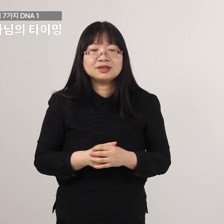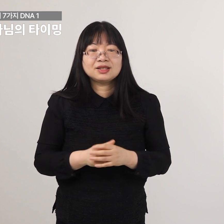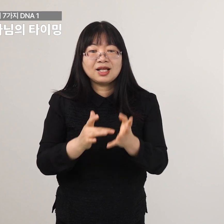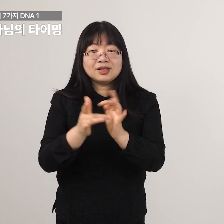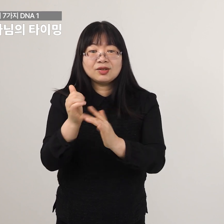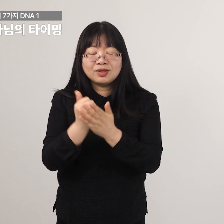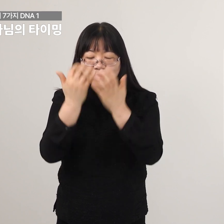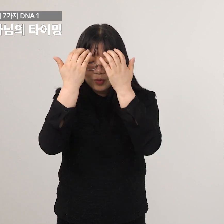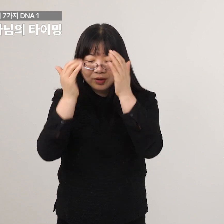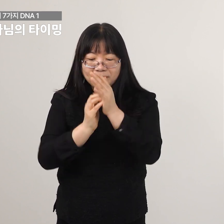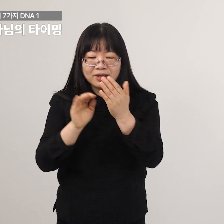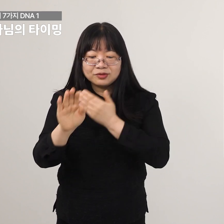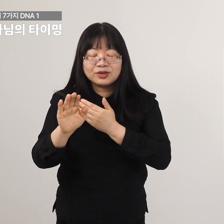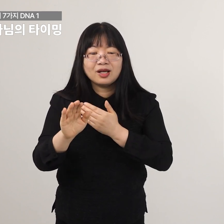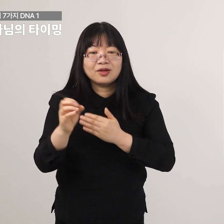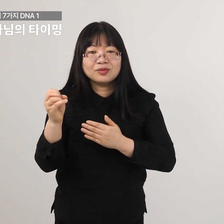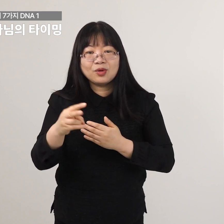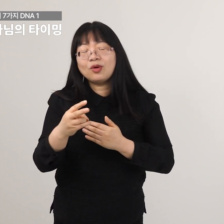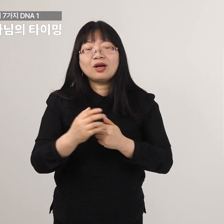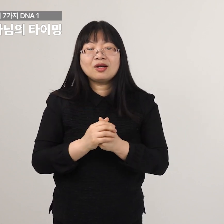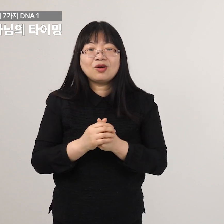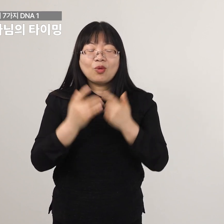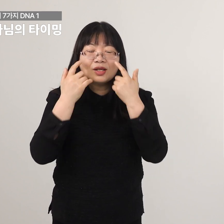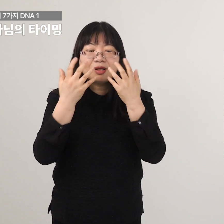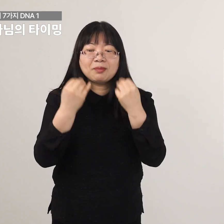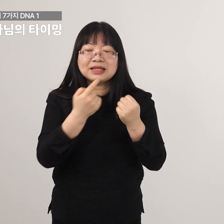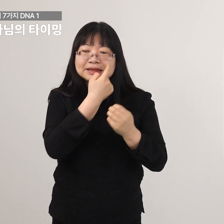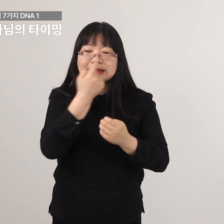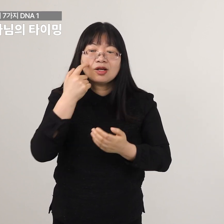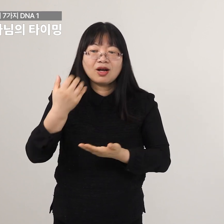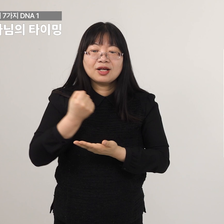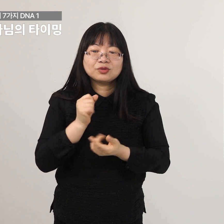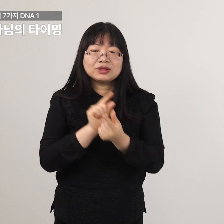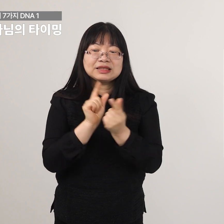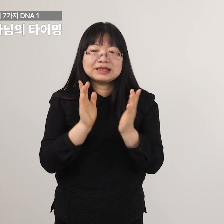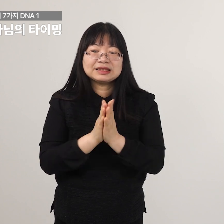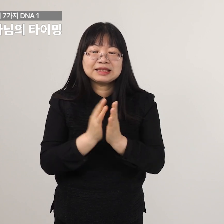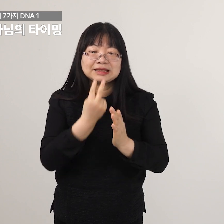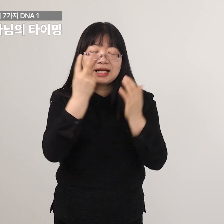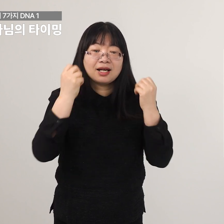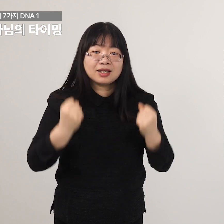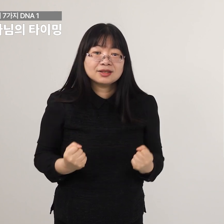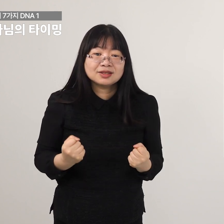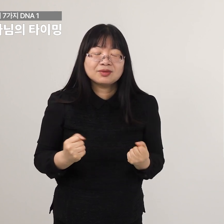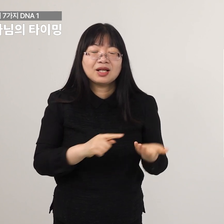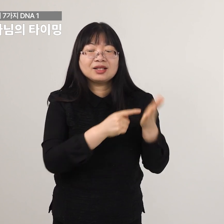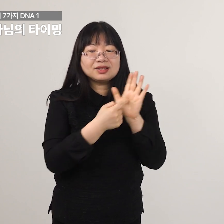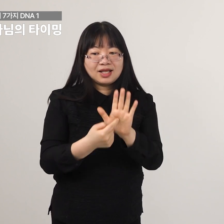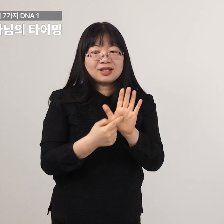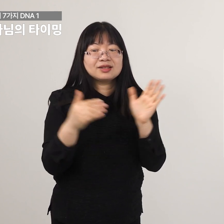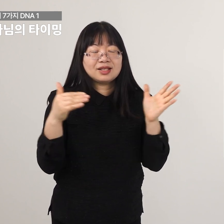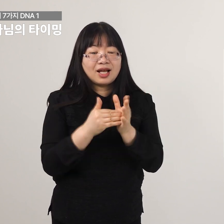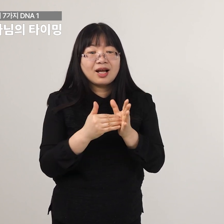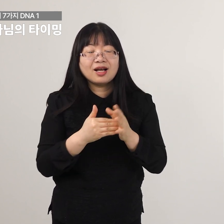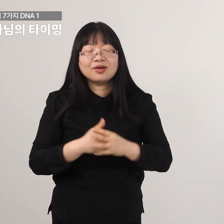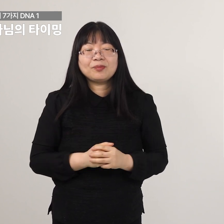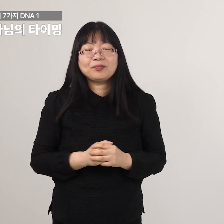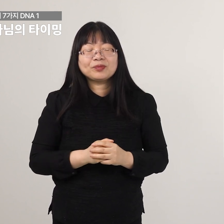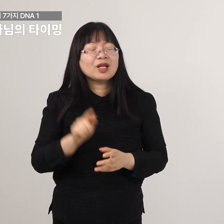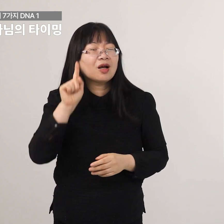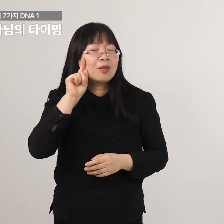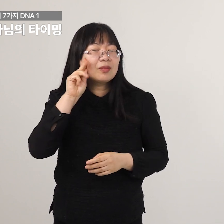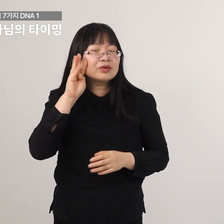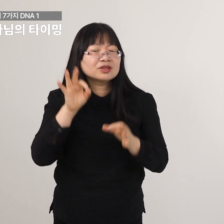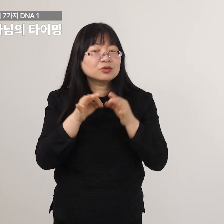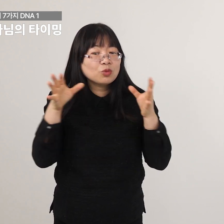고난 받으신 후에 또한 그들에게 확실한 많은 증거로 친히 살아계심을 나타내사 며칠